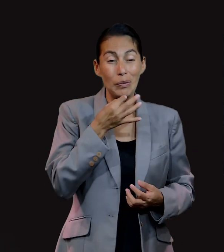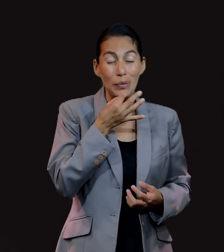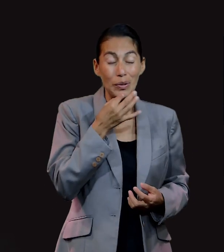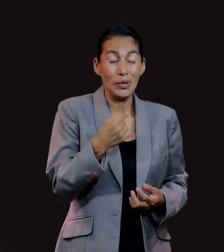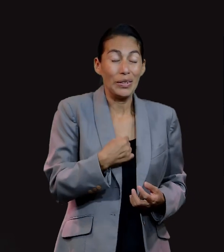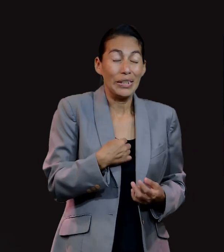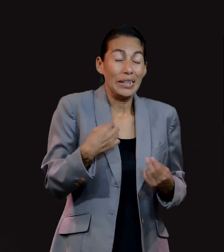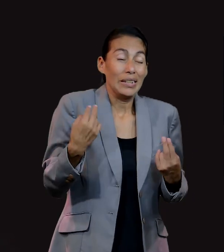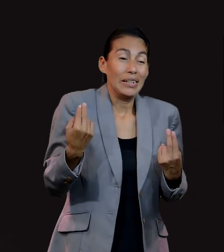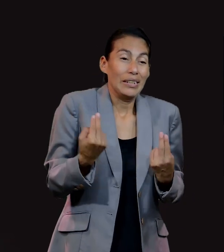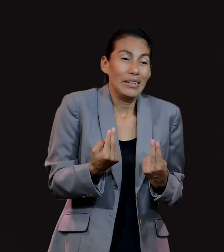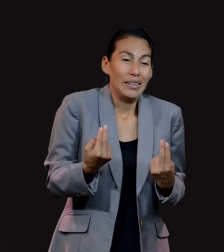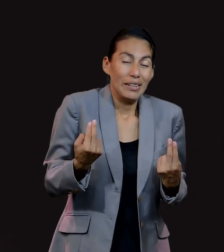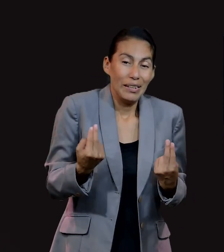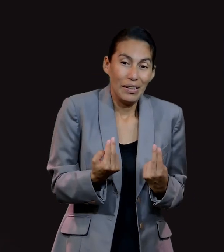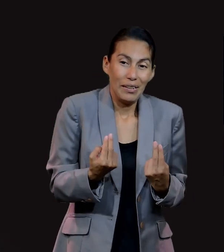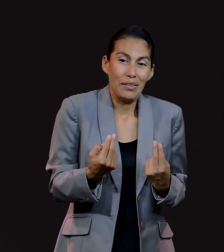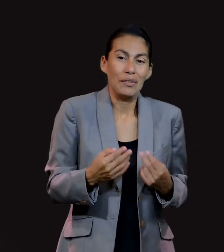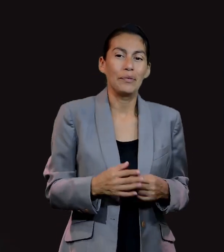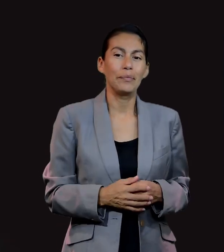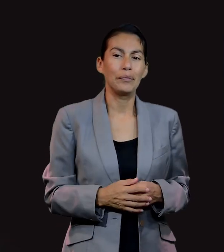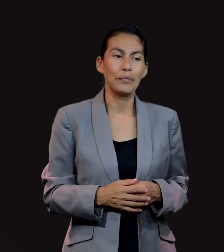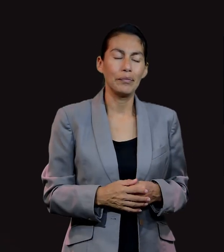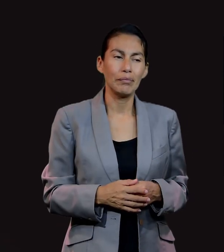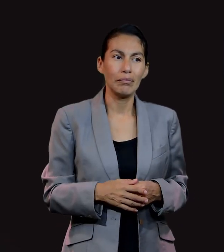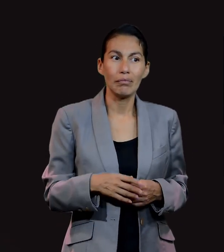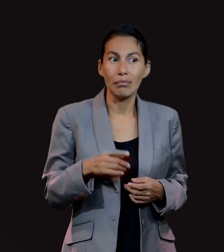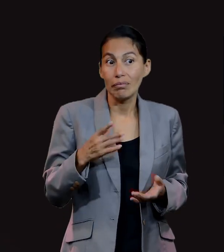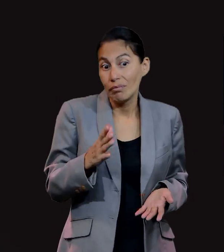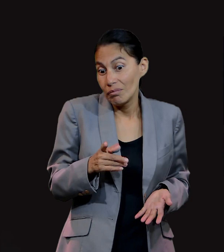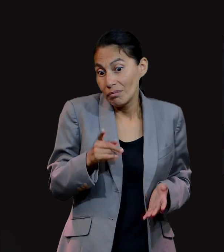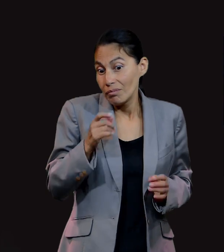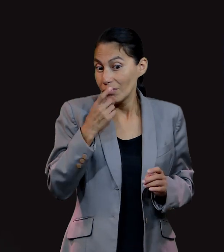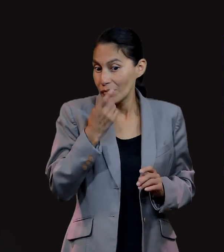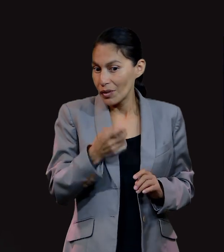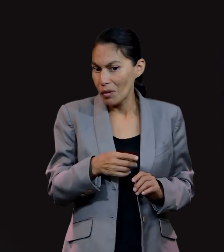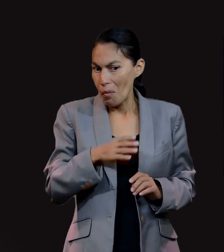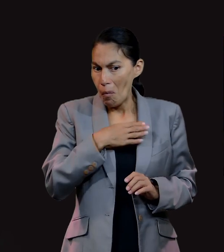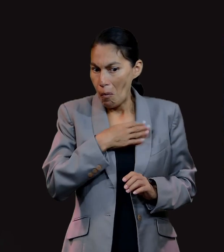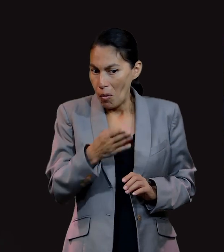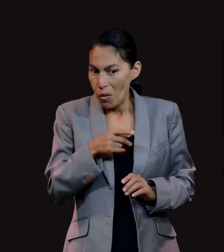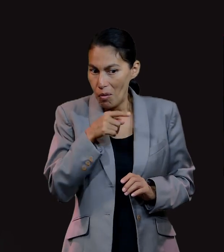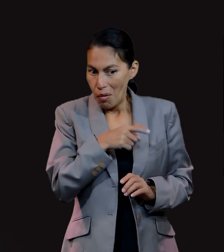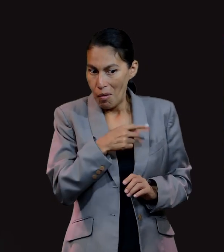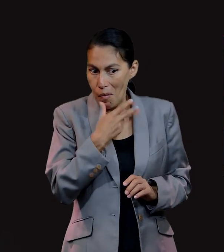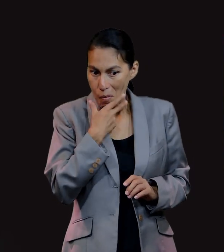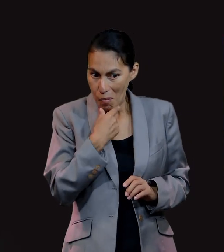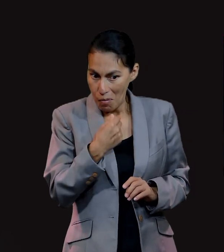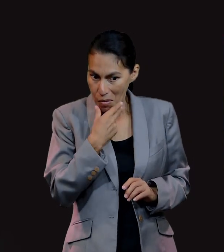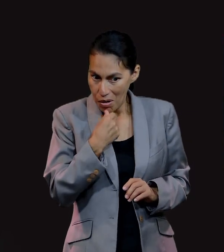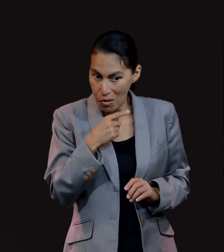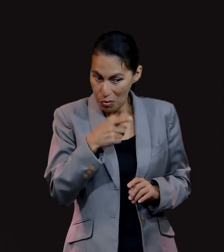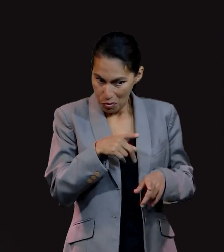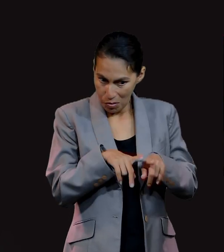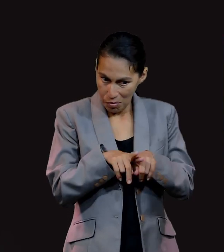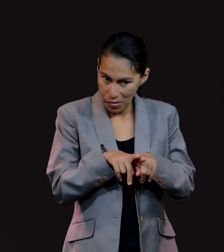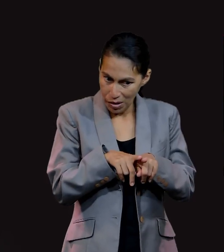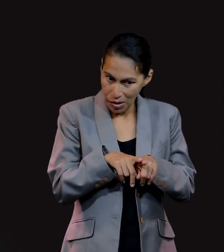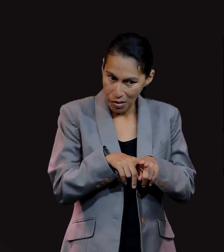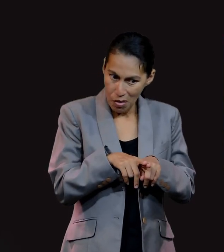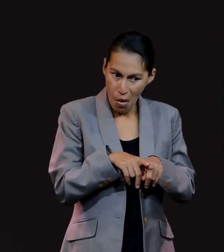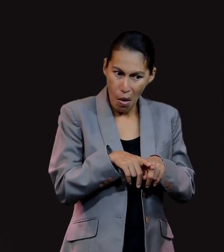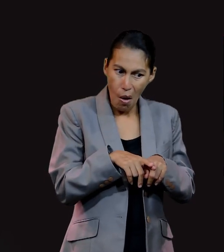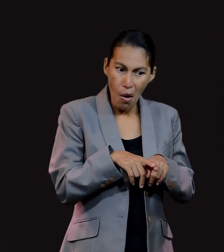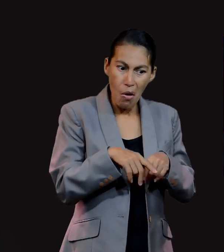justamente actuando en ese momento cuando más lo necesitaba y y dice ella bueno dice y él